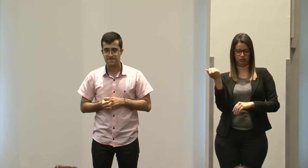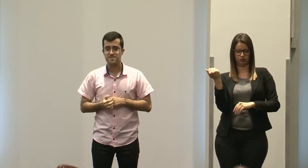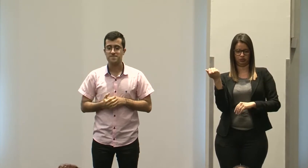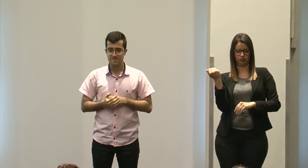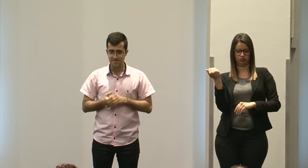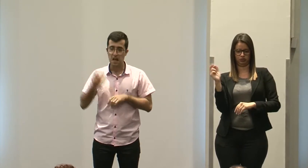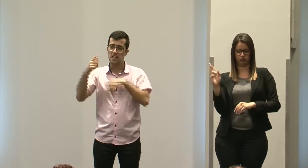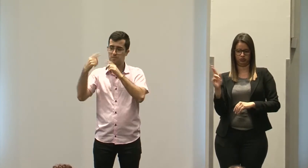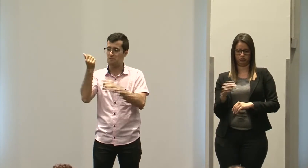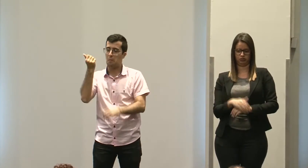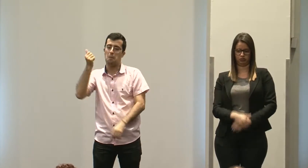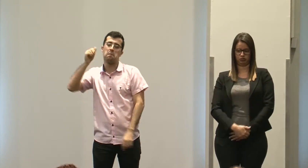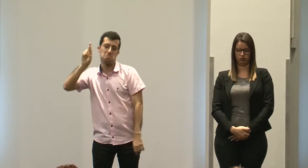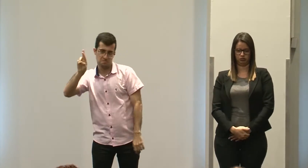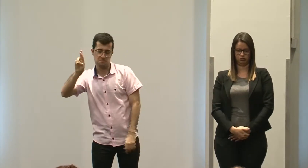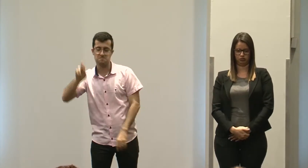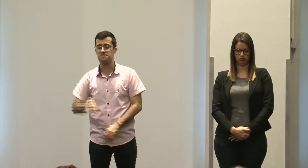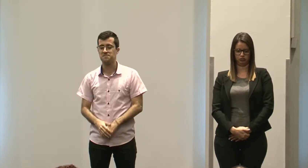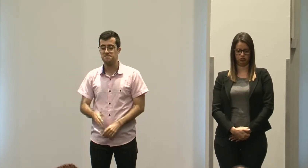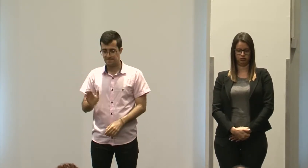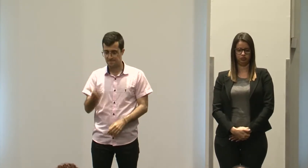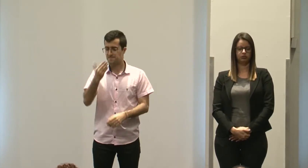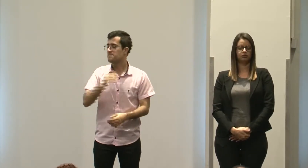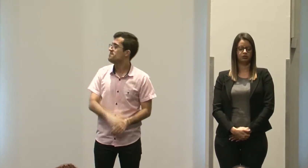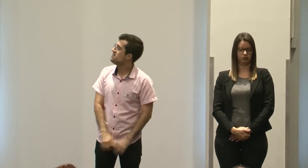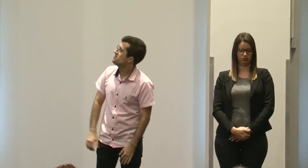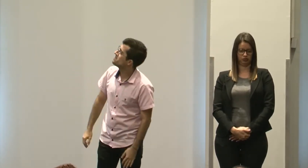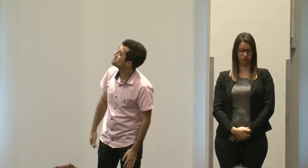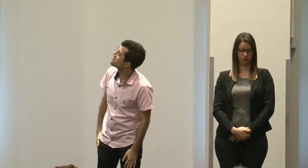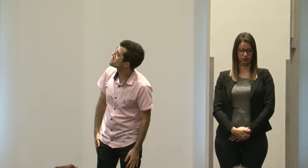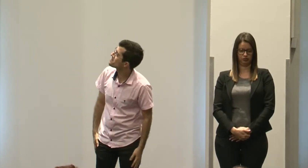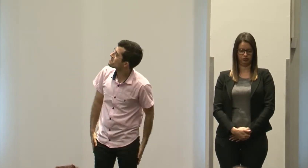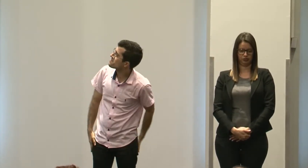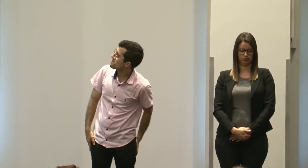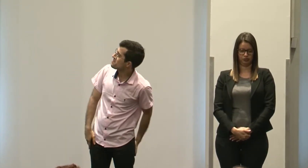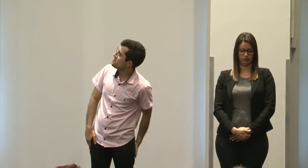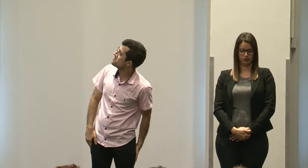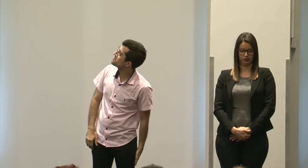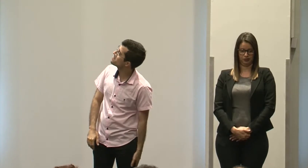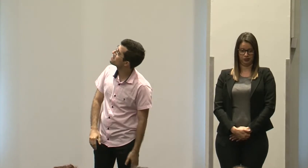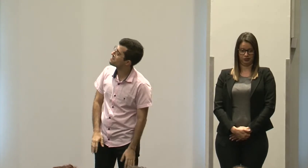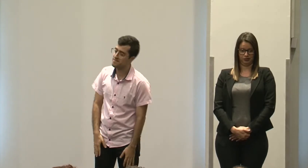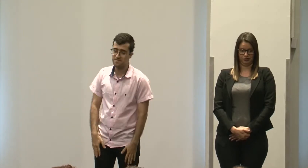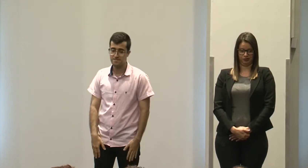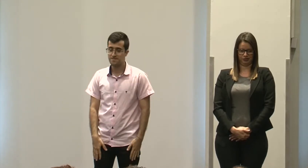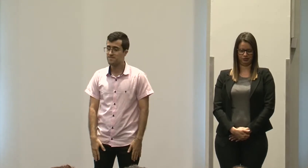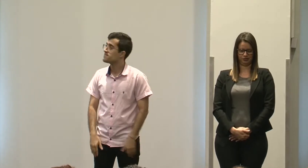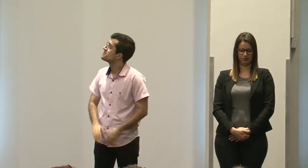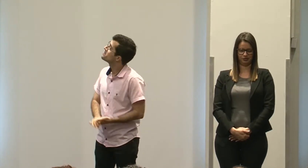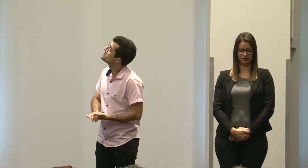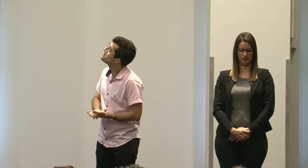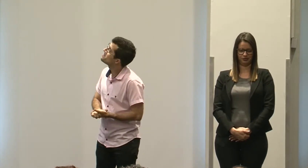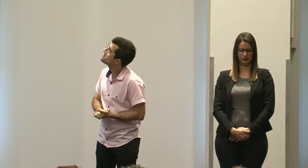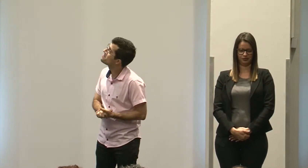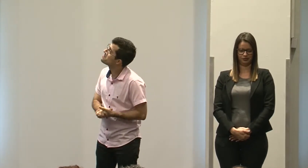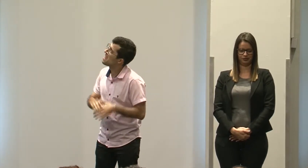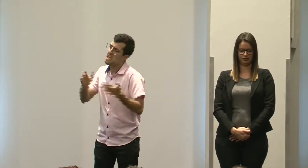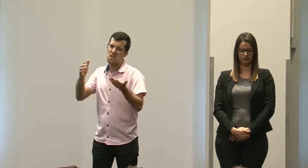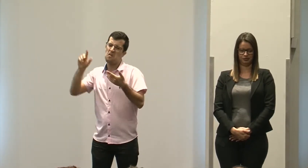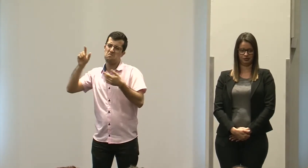A configuração da letra A também. E o R. Pode passar.